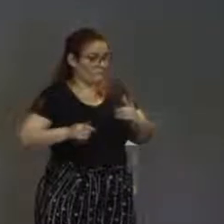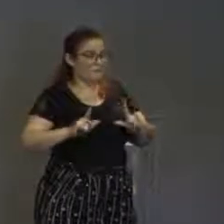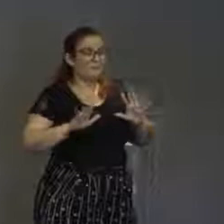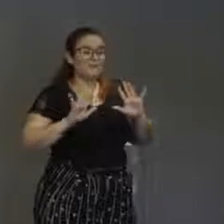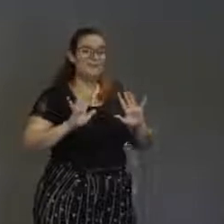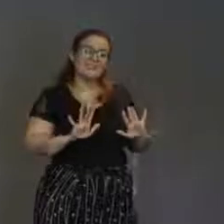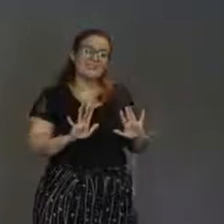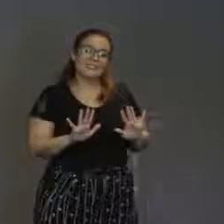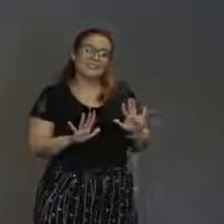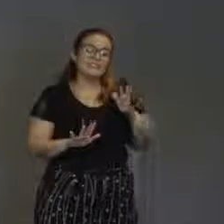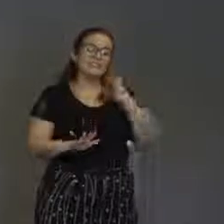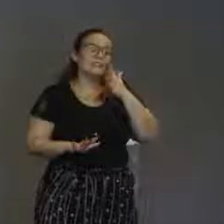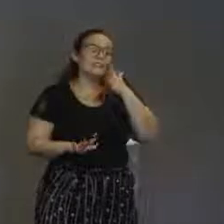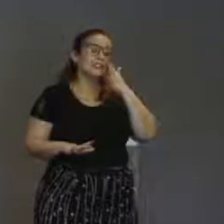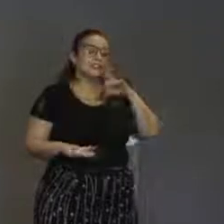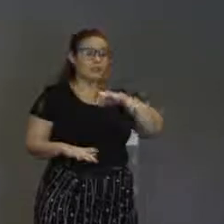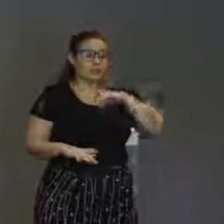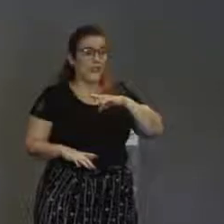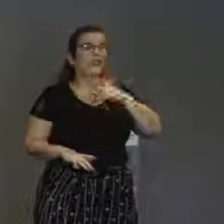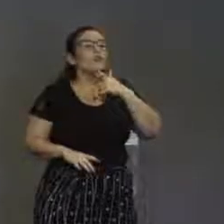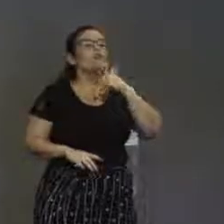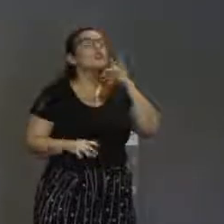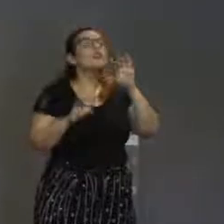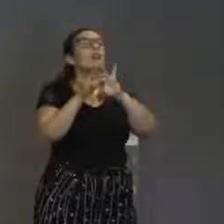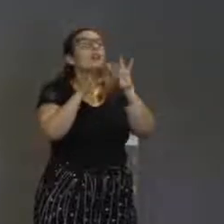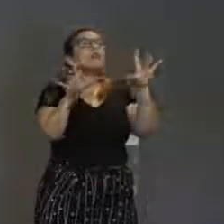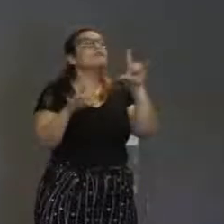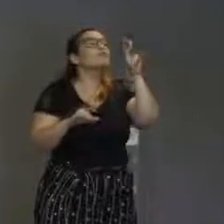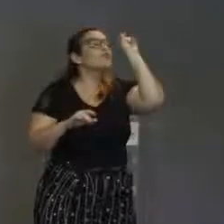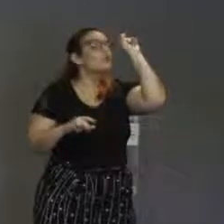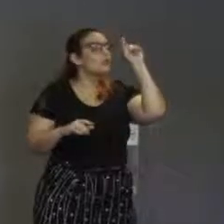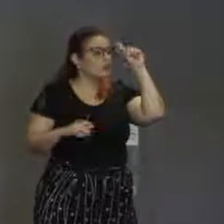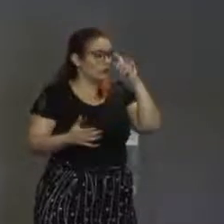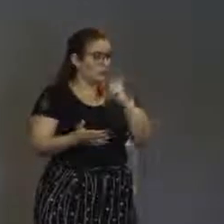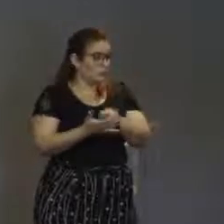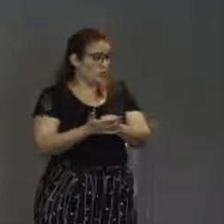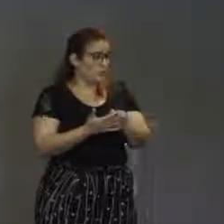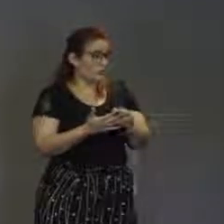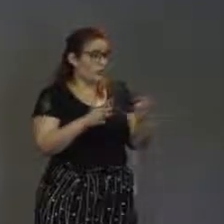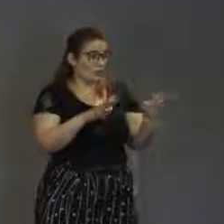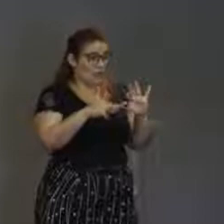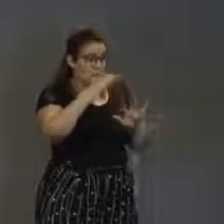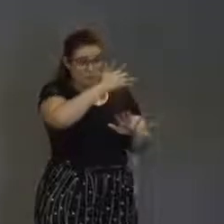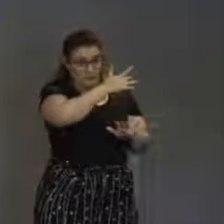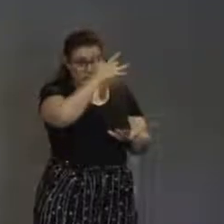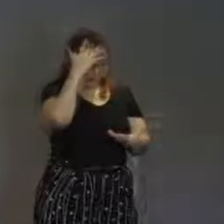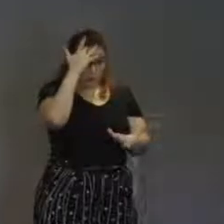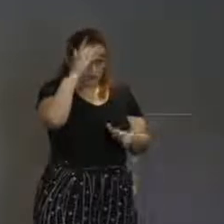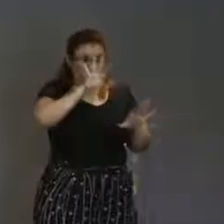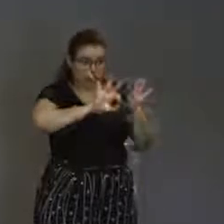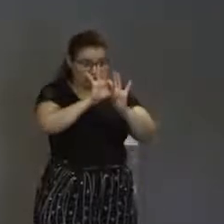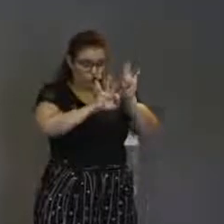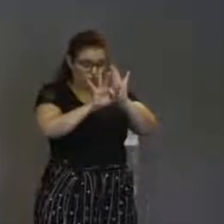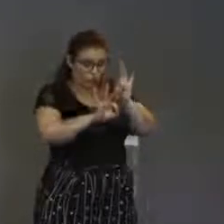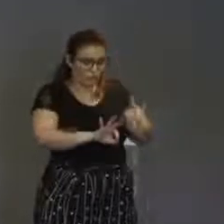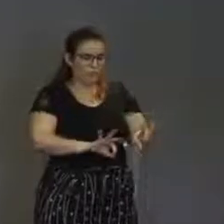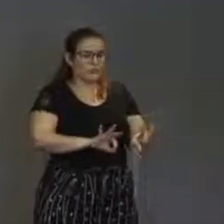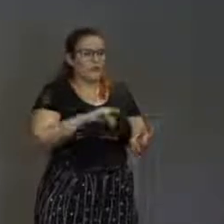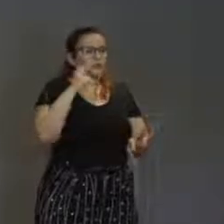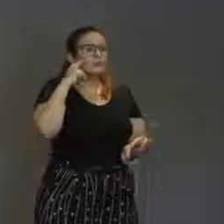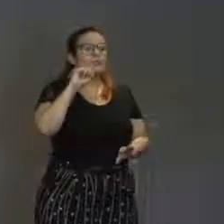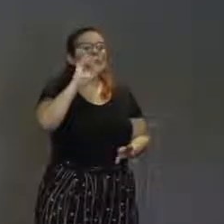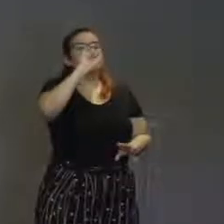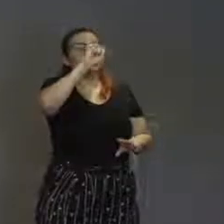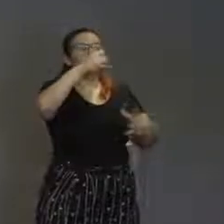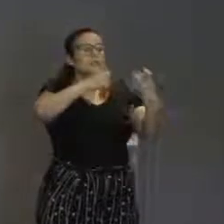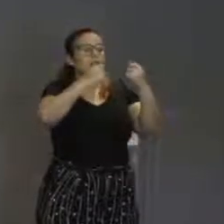tem o livre-arbítrio de decidir, né? Quem programa, muitas vezes, o aplicativo não necessariamente está sabendo se colidir, tiver um acidente.